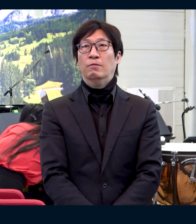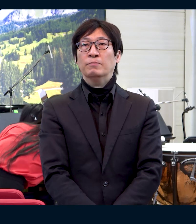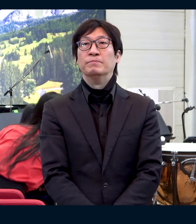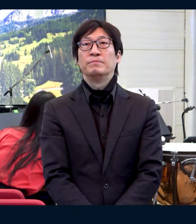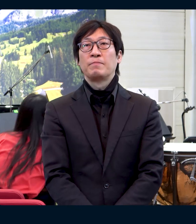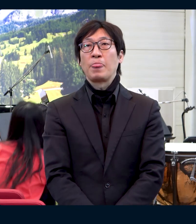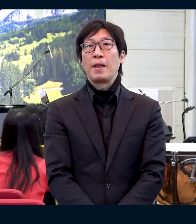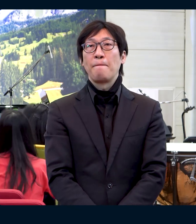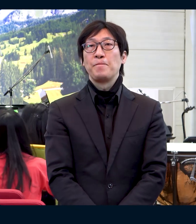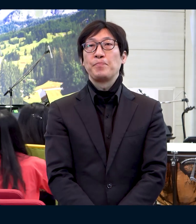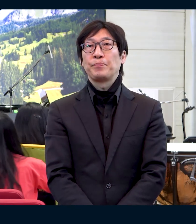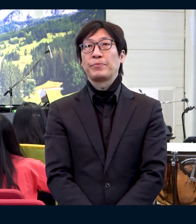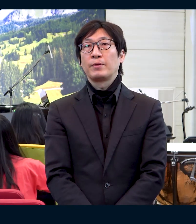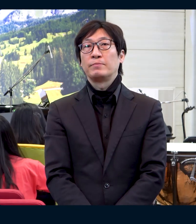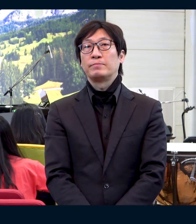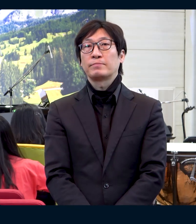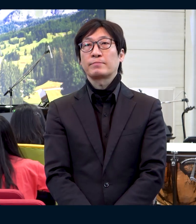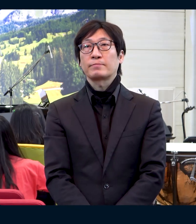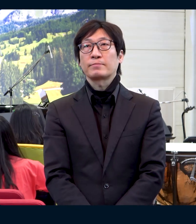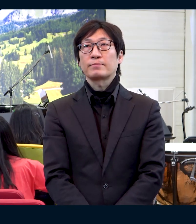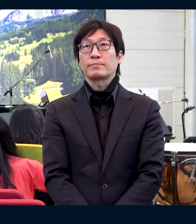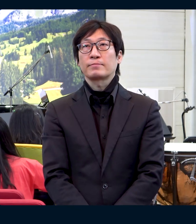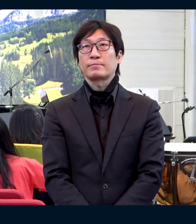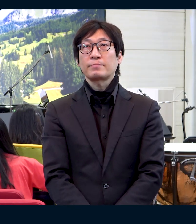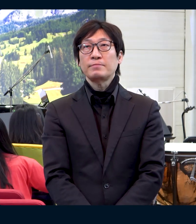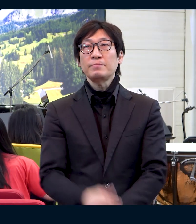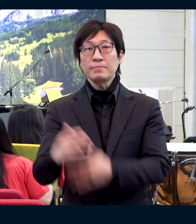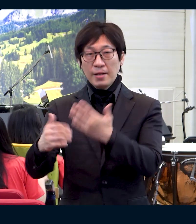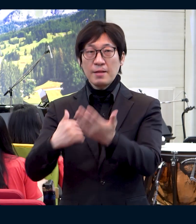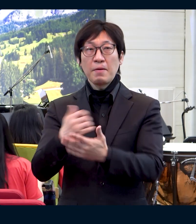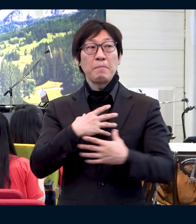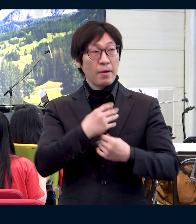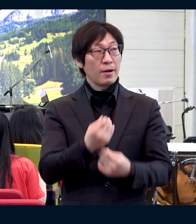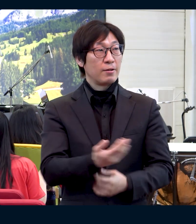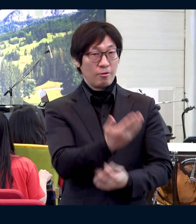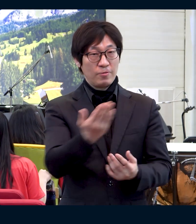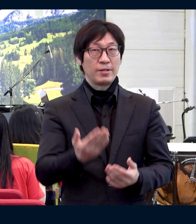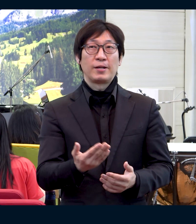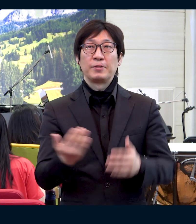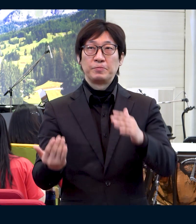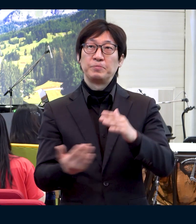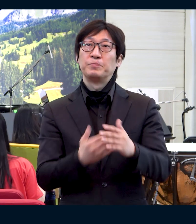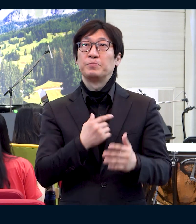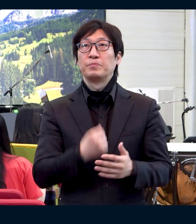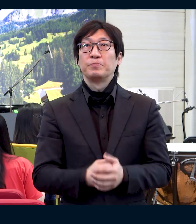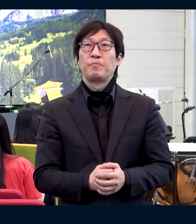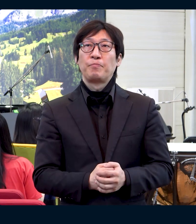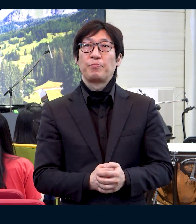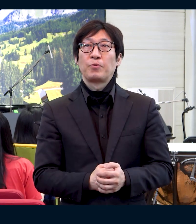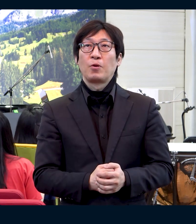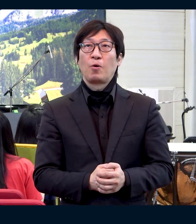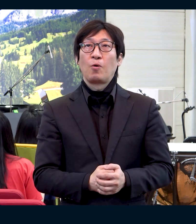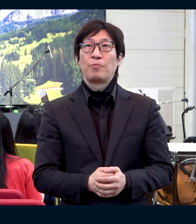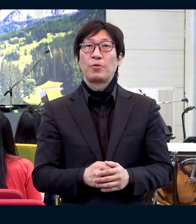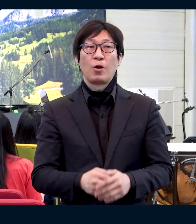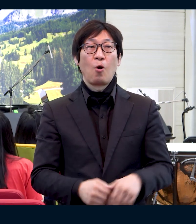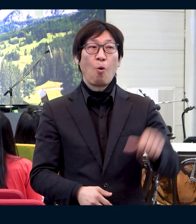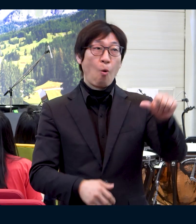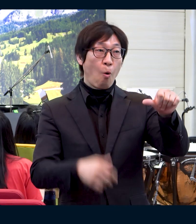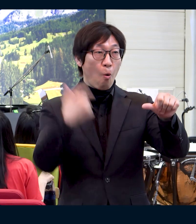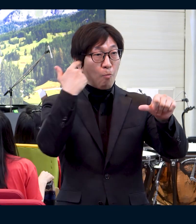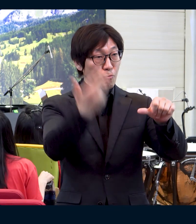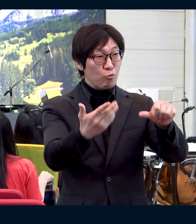샬롬. 네, 주 안에서 늘 평강이 주의 은혜인 줄 믿습니다. 자, 오늘 말씀 나누기 전에 오문일답을 먼저